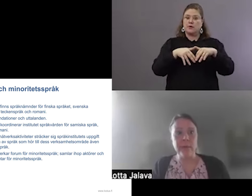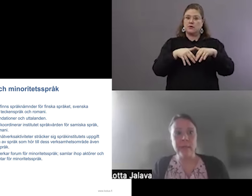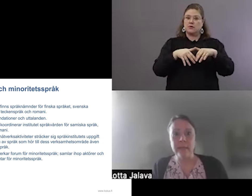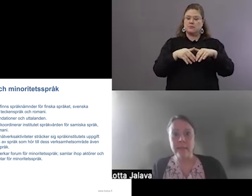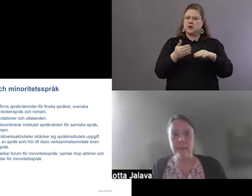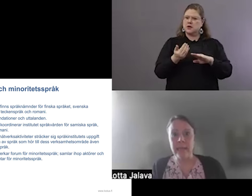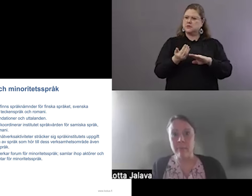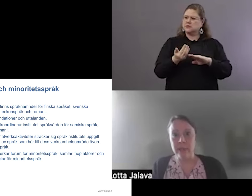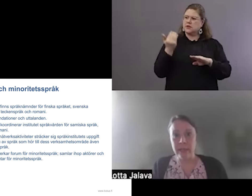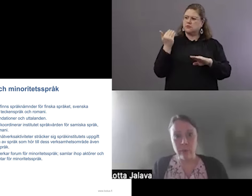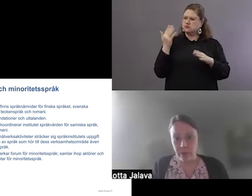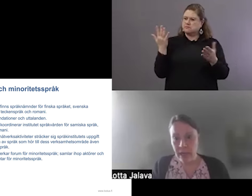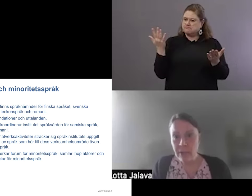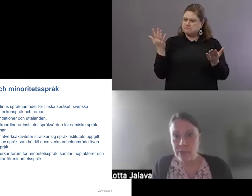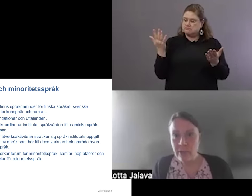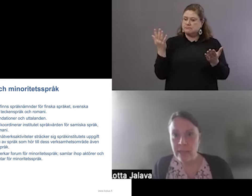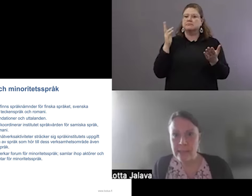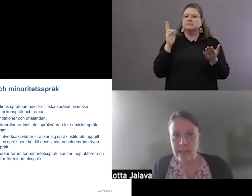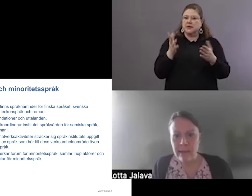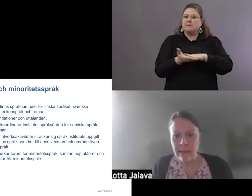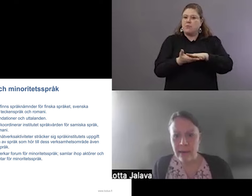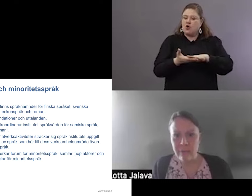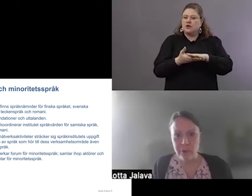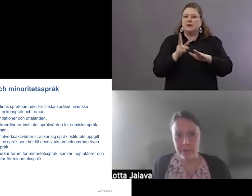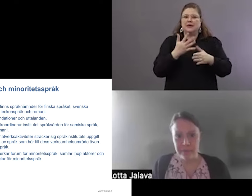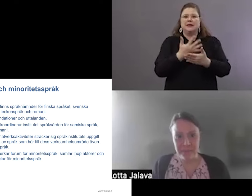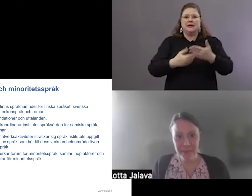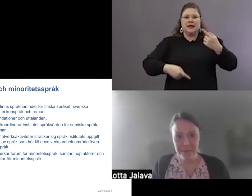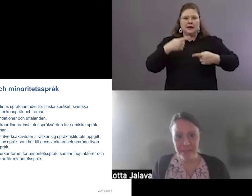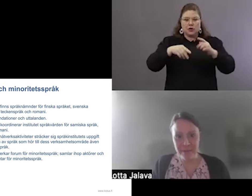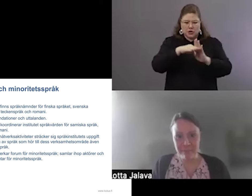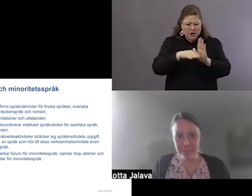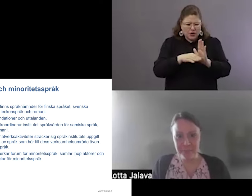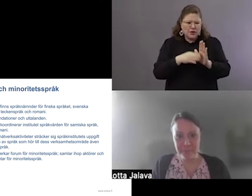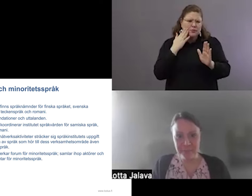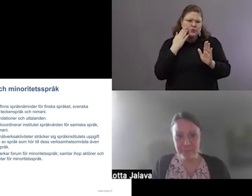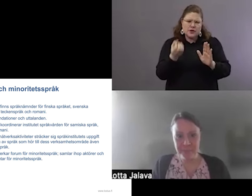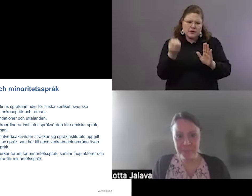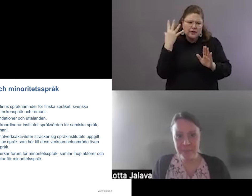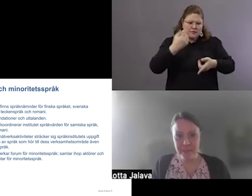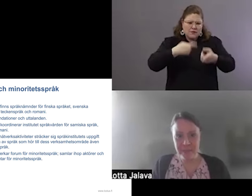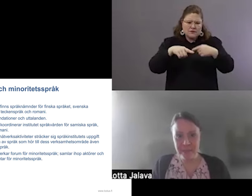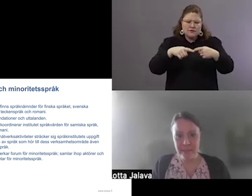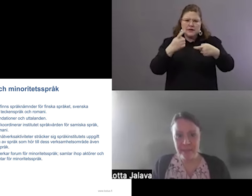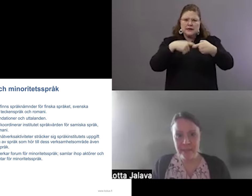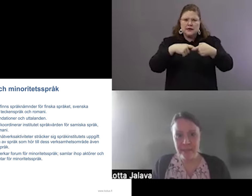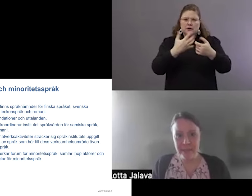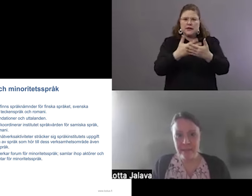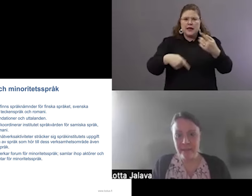on kielipoliittinen ohjelma, josta yritän saada kalvon näkyviin.